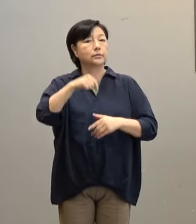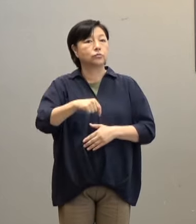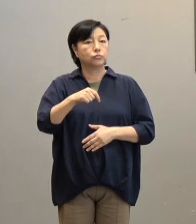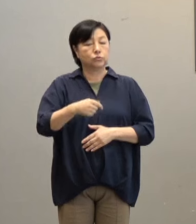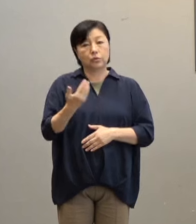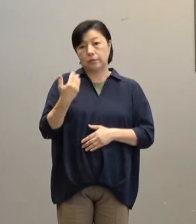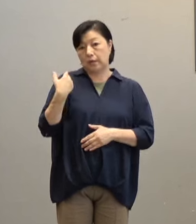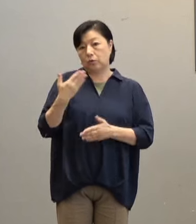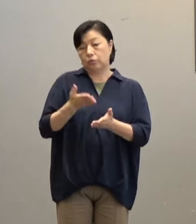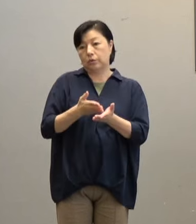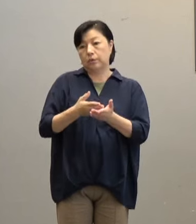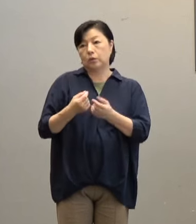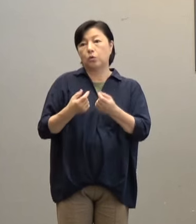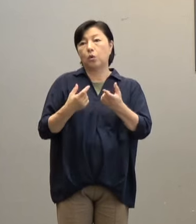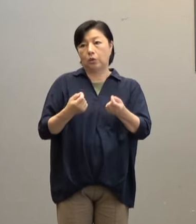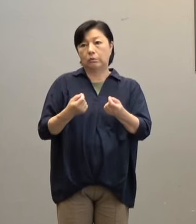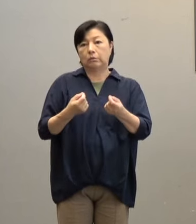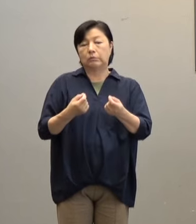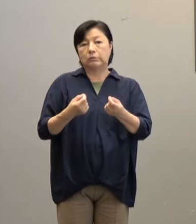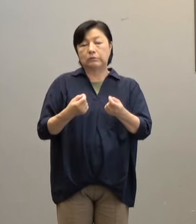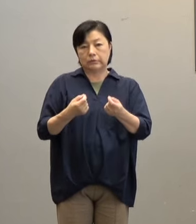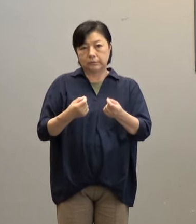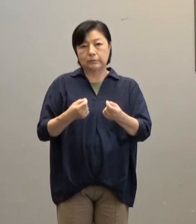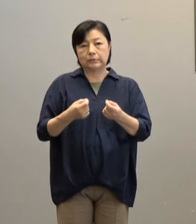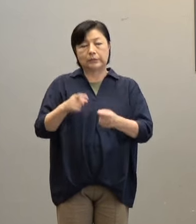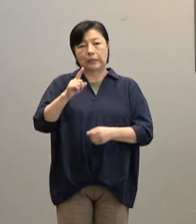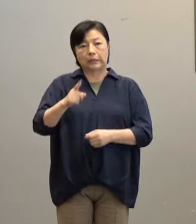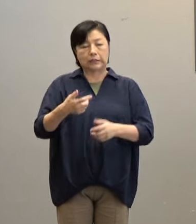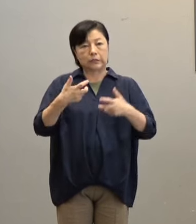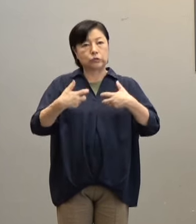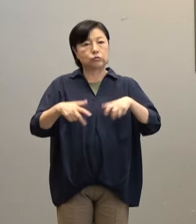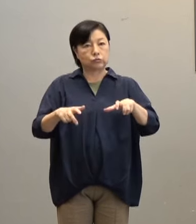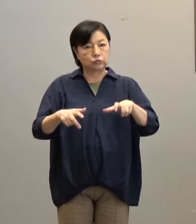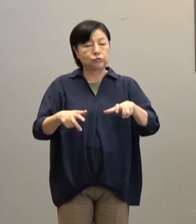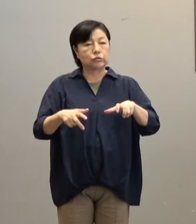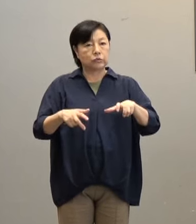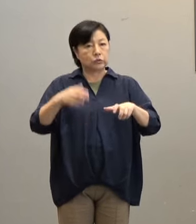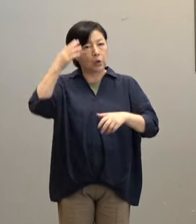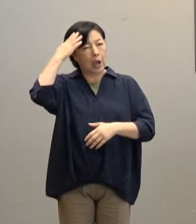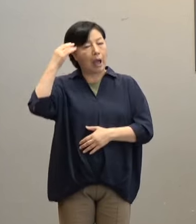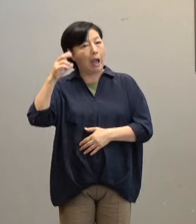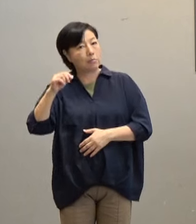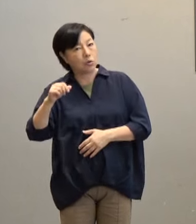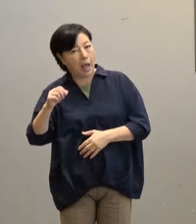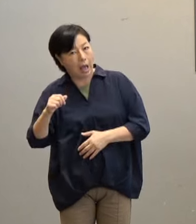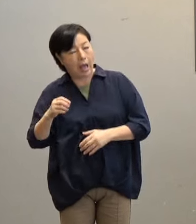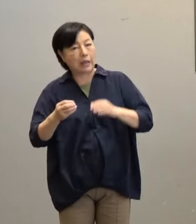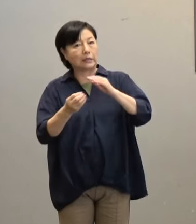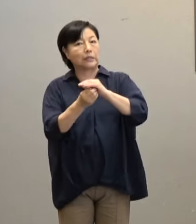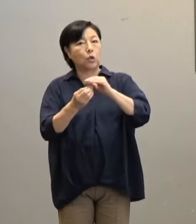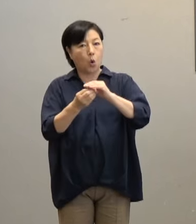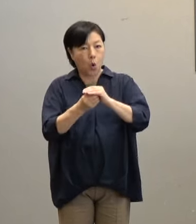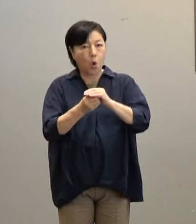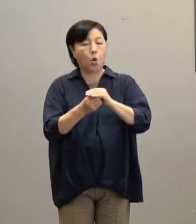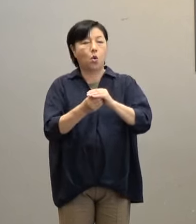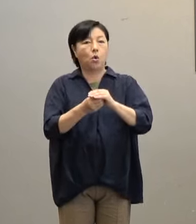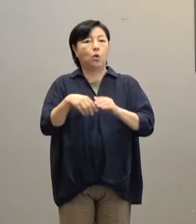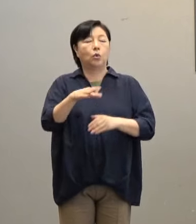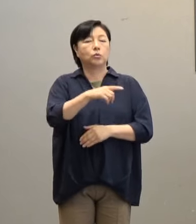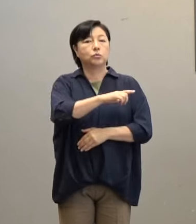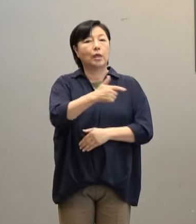ど申し上げました通り、野生鳥獣肉やキノコ類、コシ油類が、禁輸されていたものが、輸